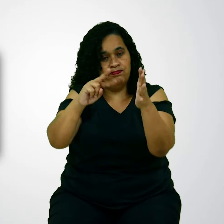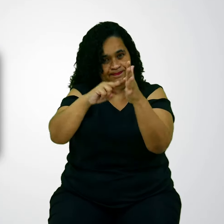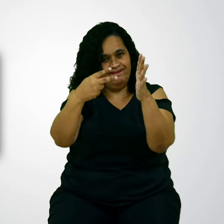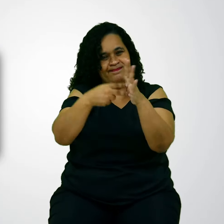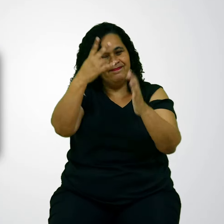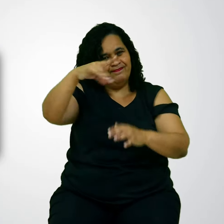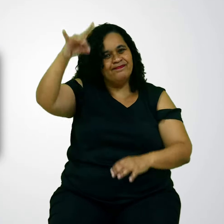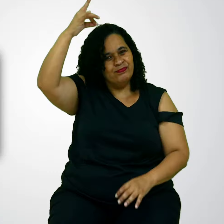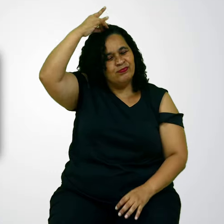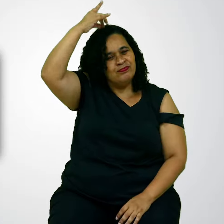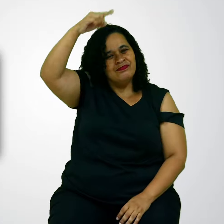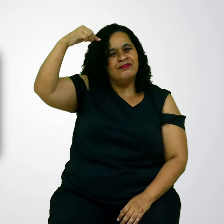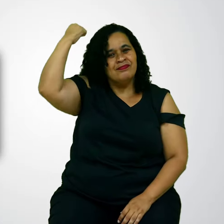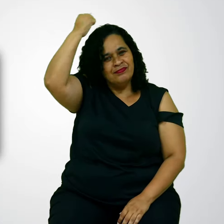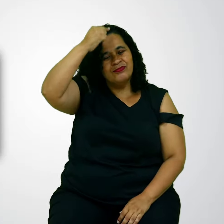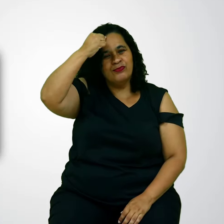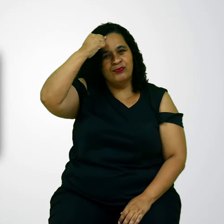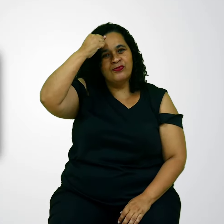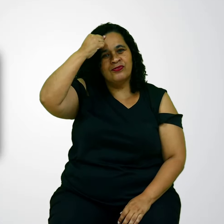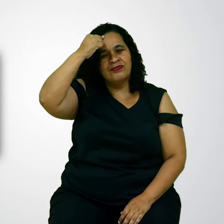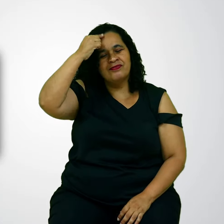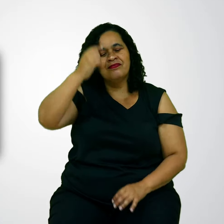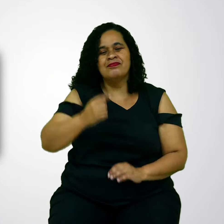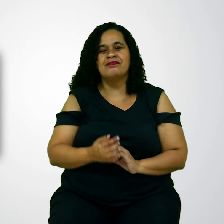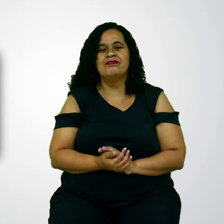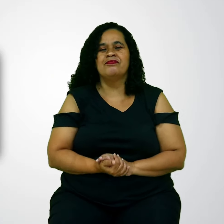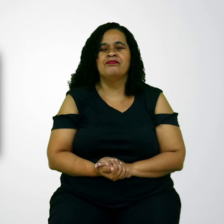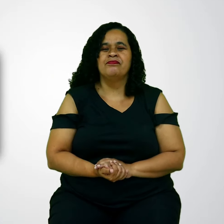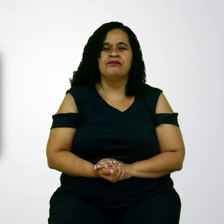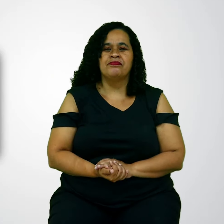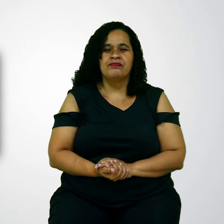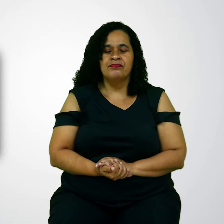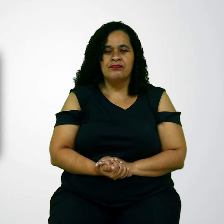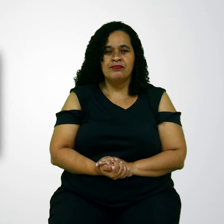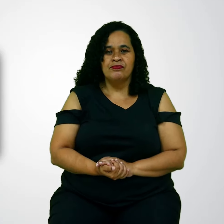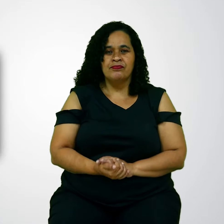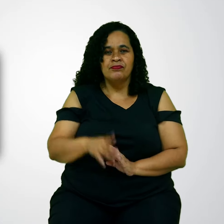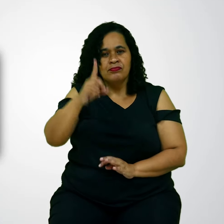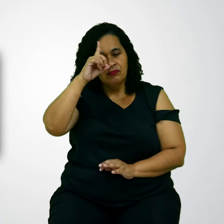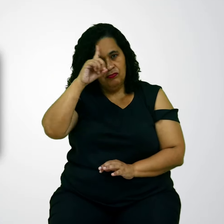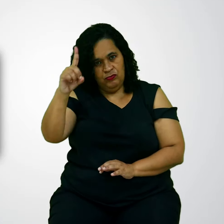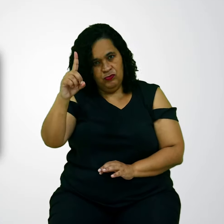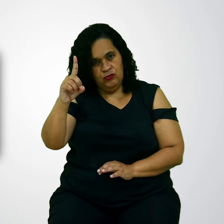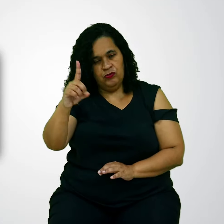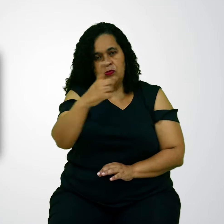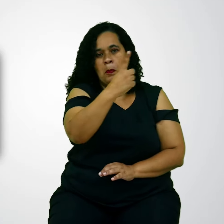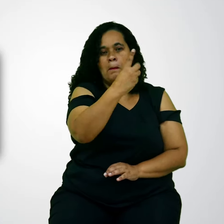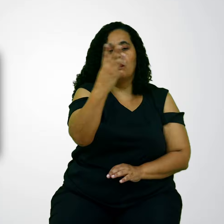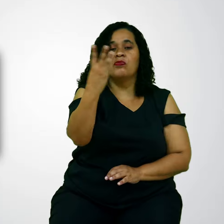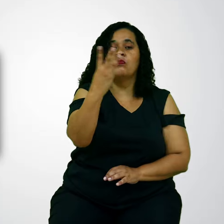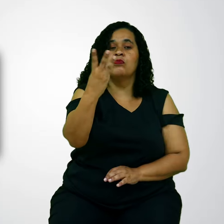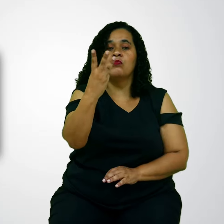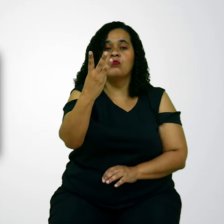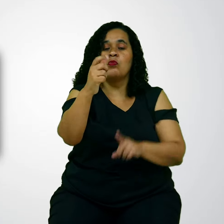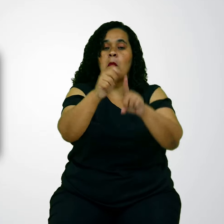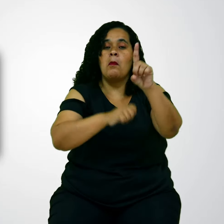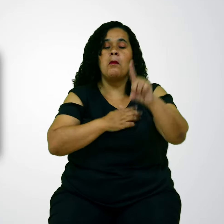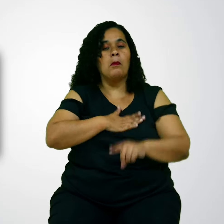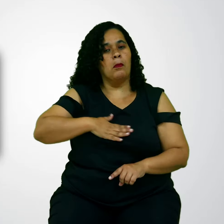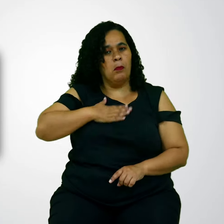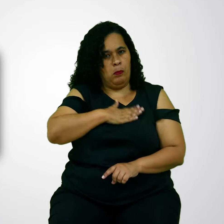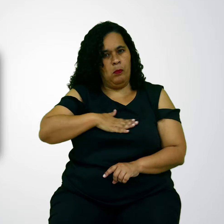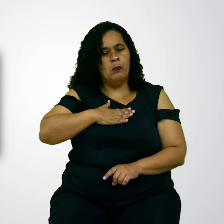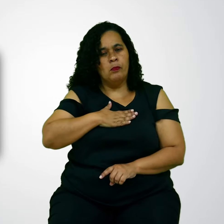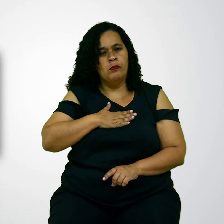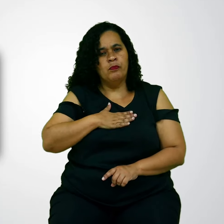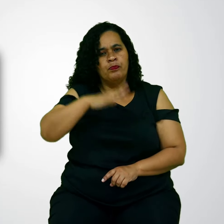é o fogo. No dia 13 de agosto de 1727, o Espírito,